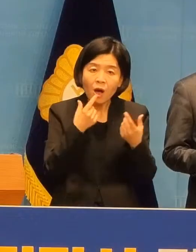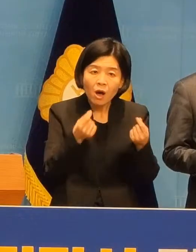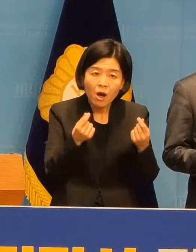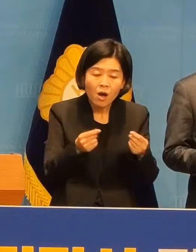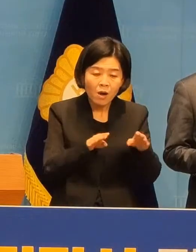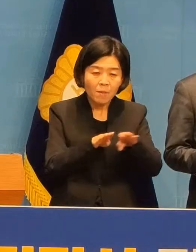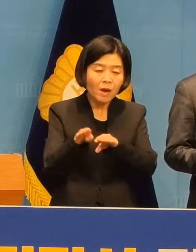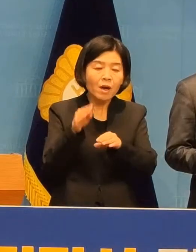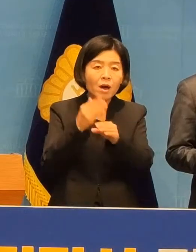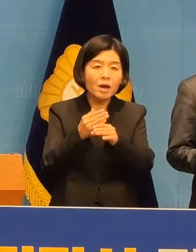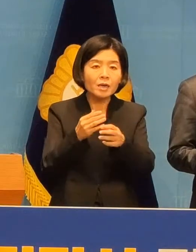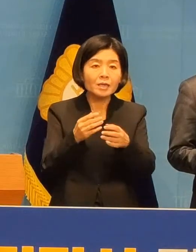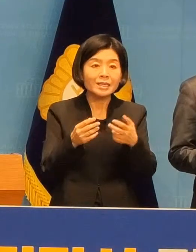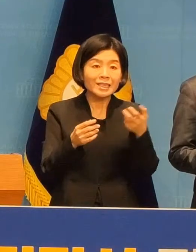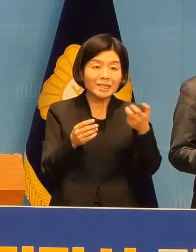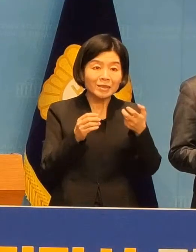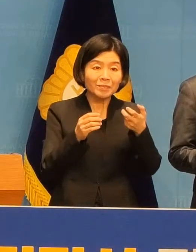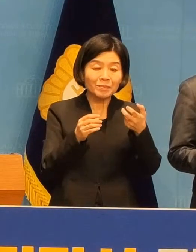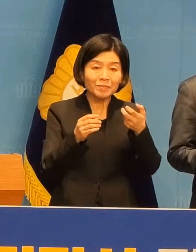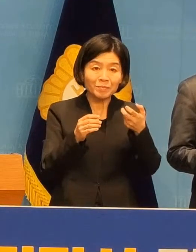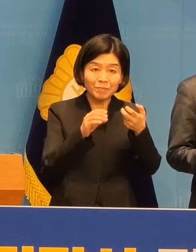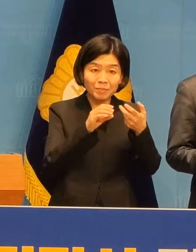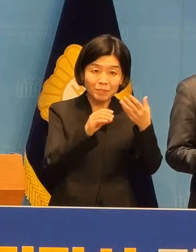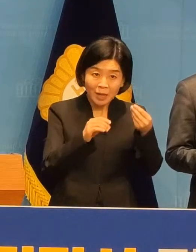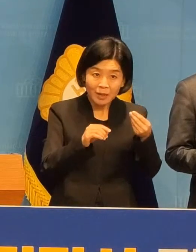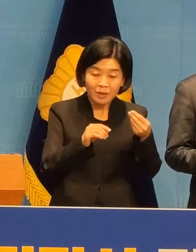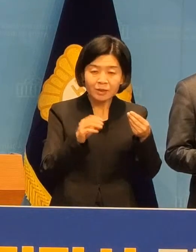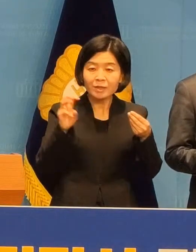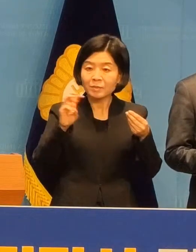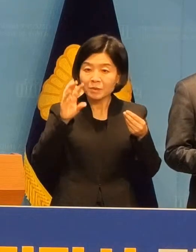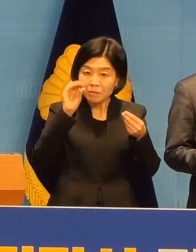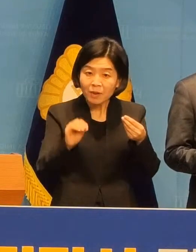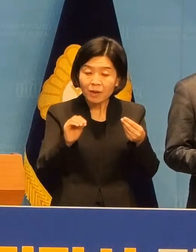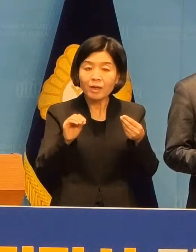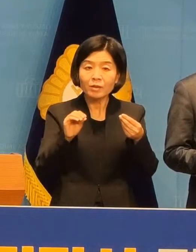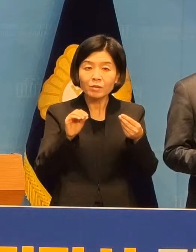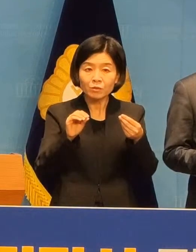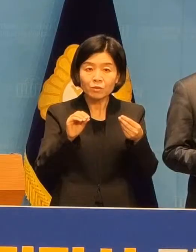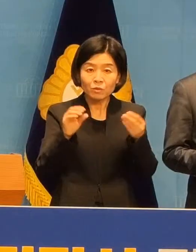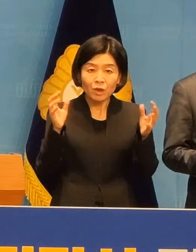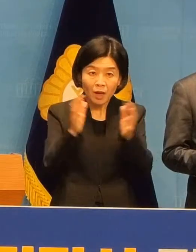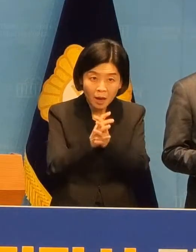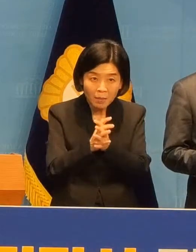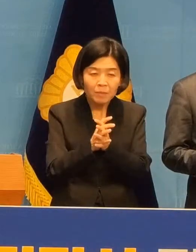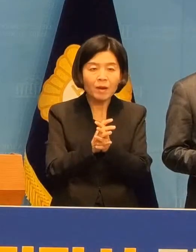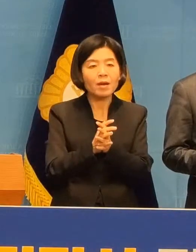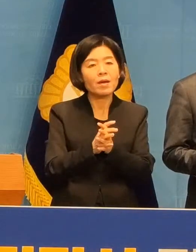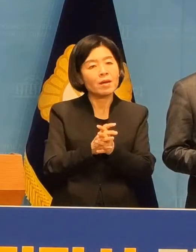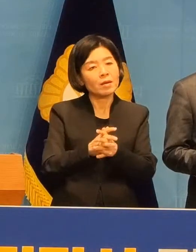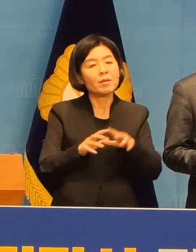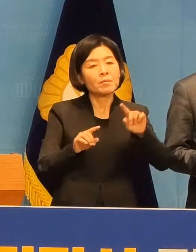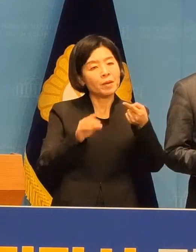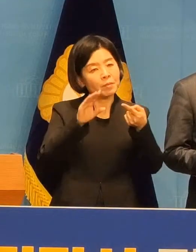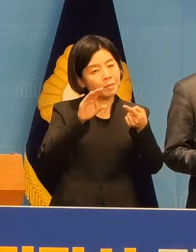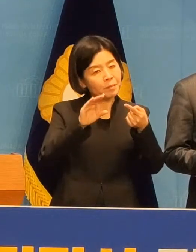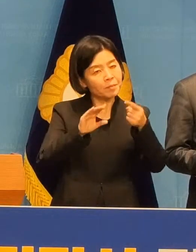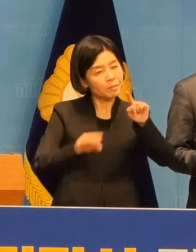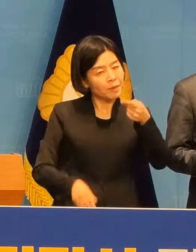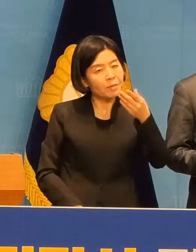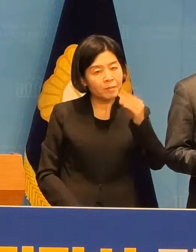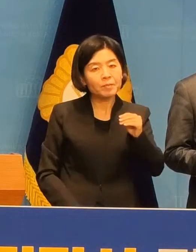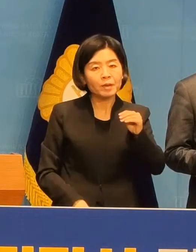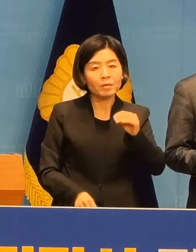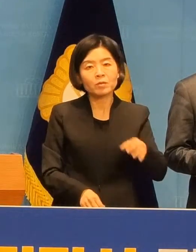73만 원에 생활안정기금 30만 원씩을 2번 지급하면 방학기간 보수가 100만 원 수준으로 상향될